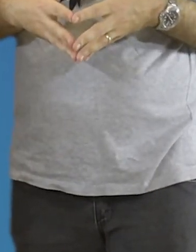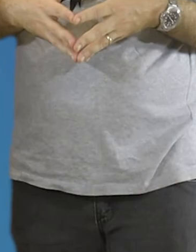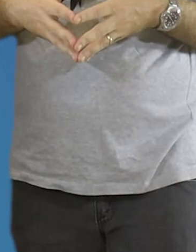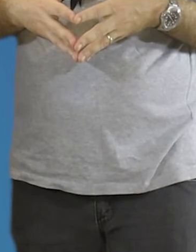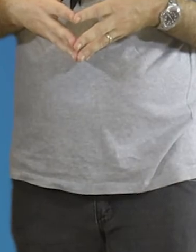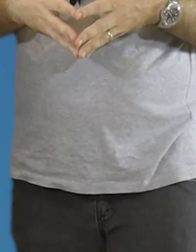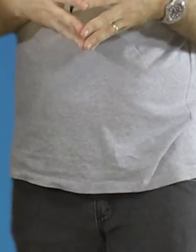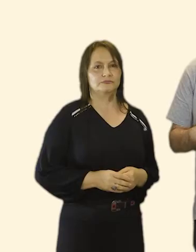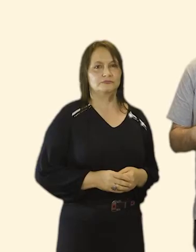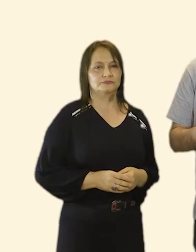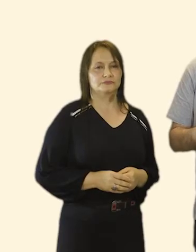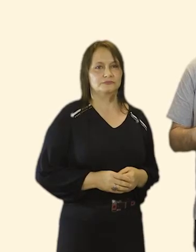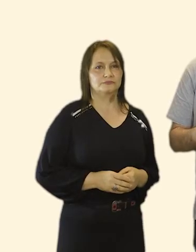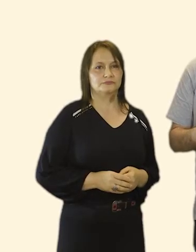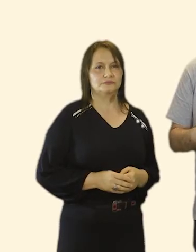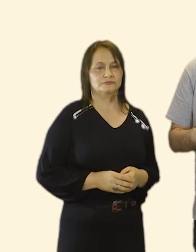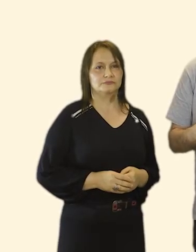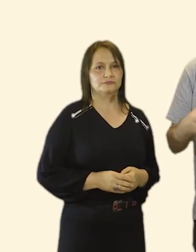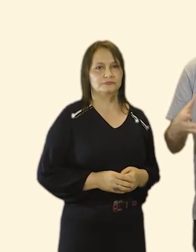exemplos.